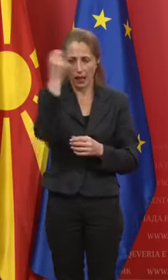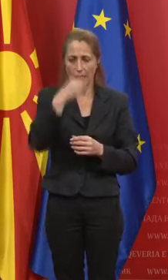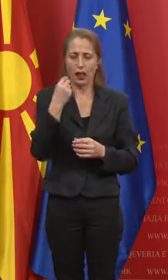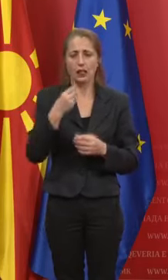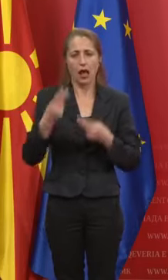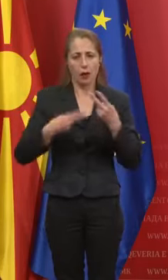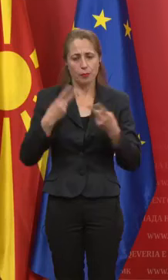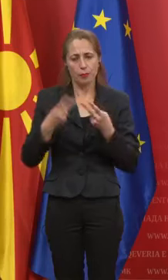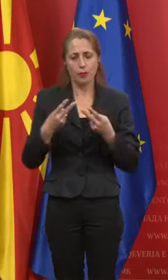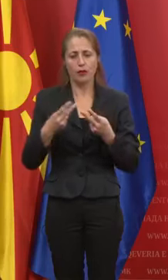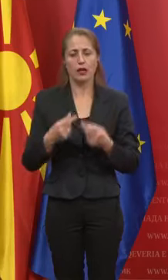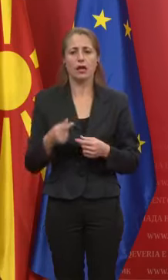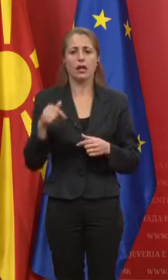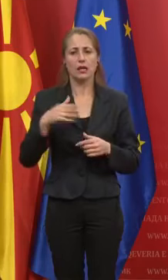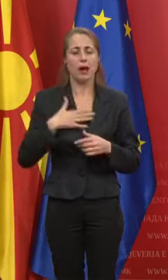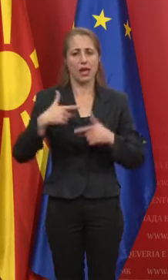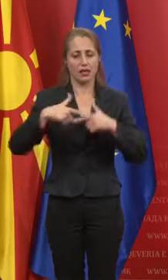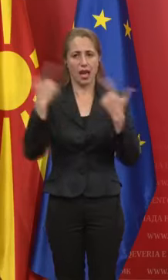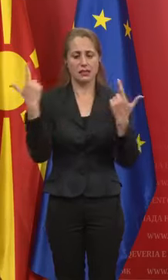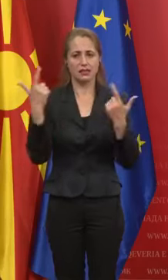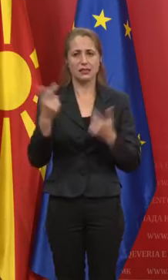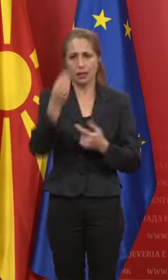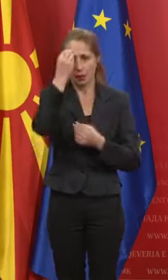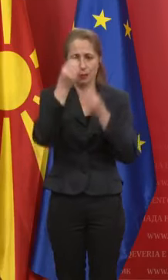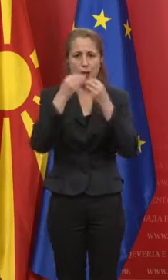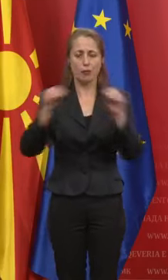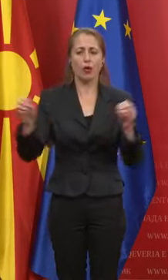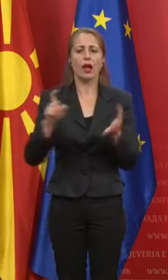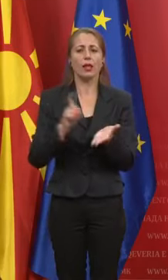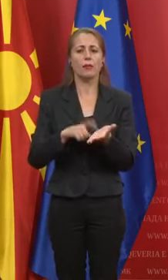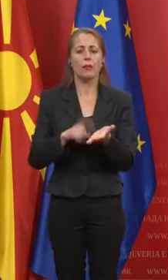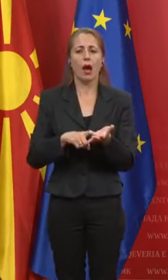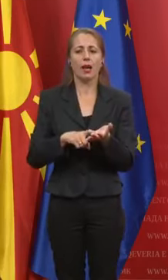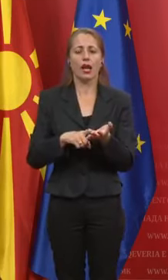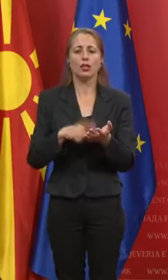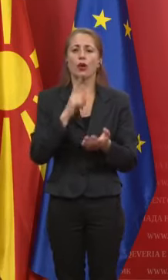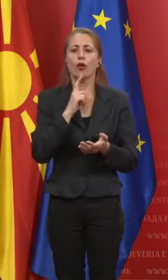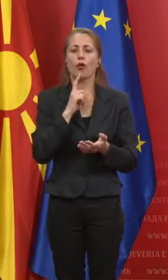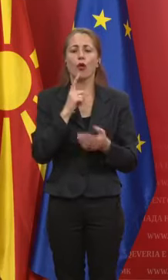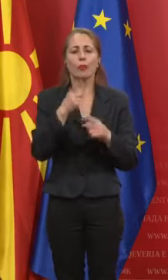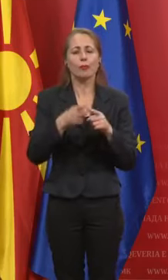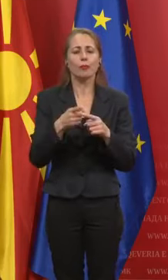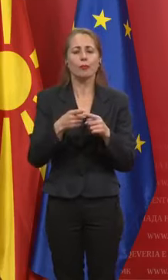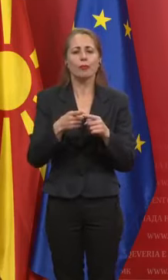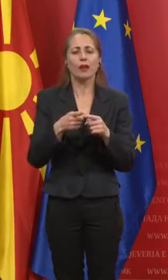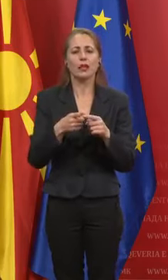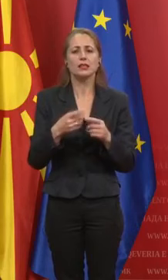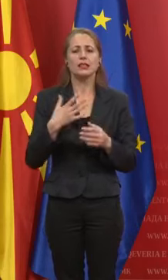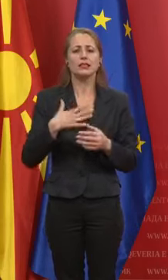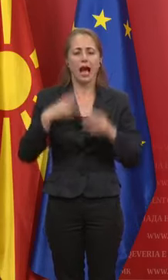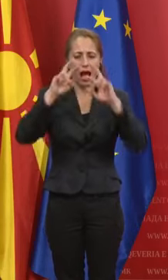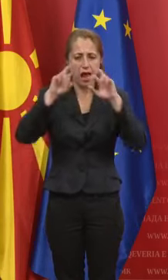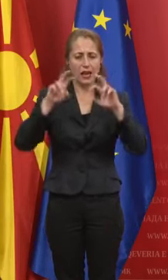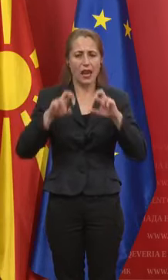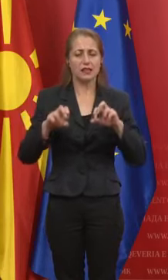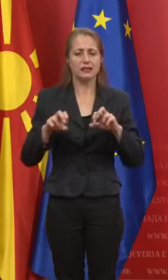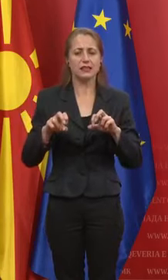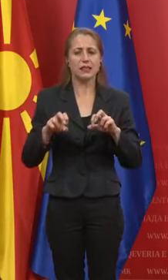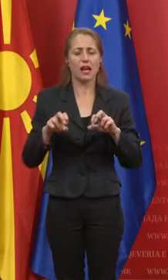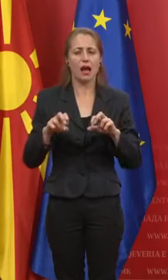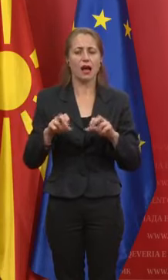што има јасни препораки и барања кои фактори сакаме да се анализираат во рамките